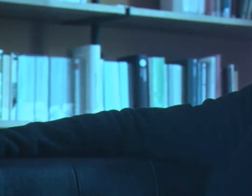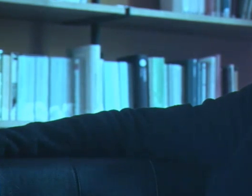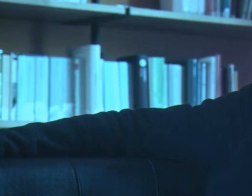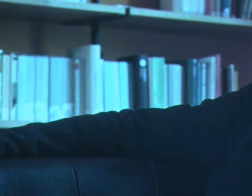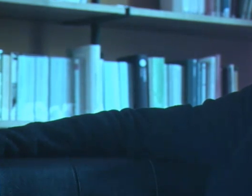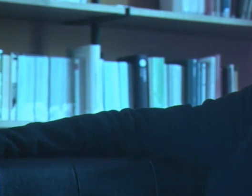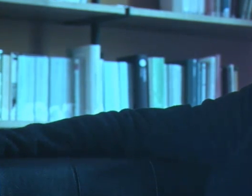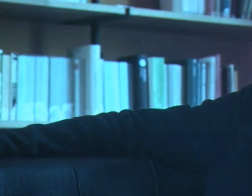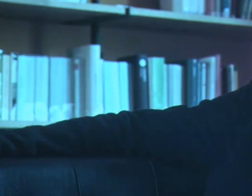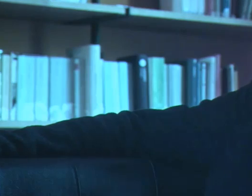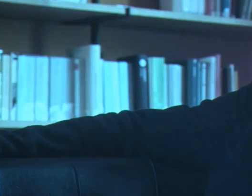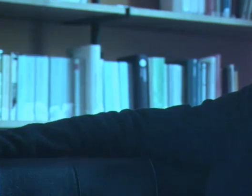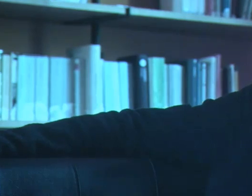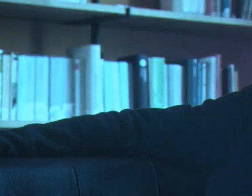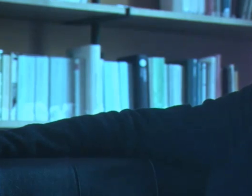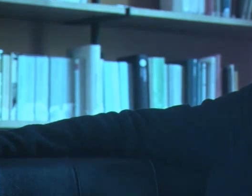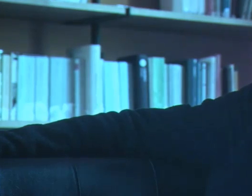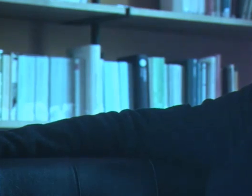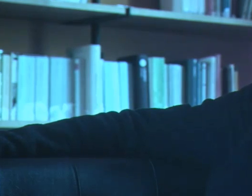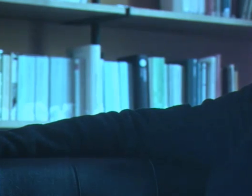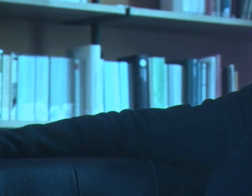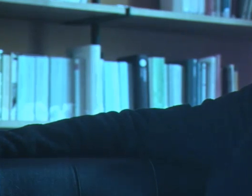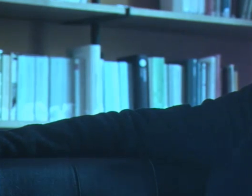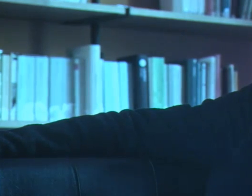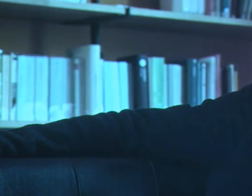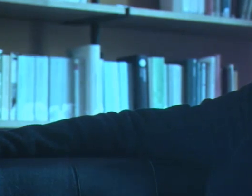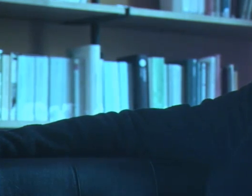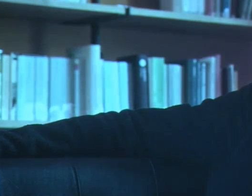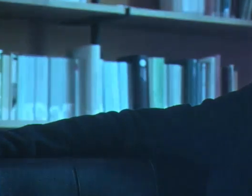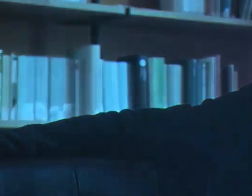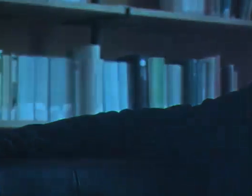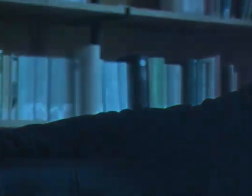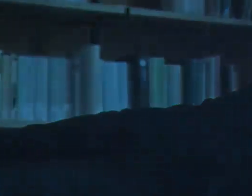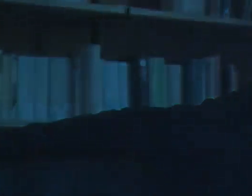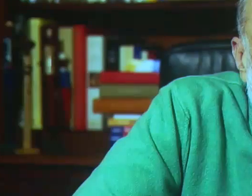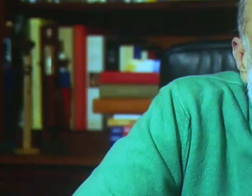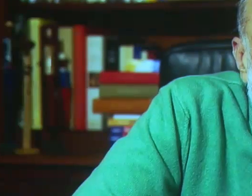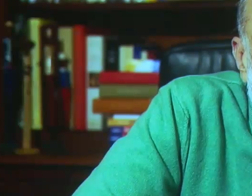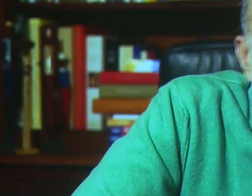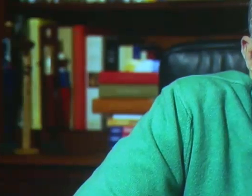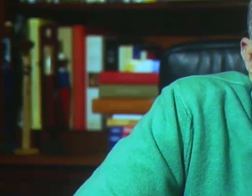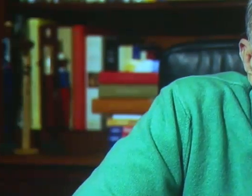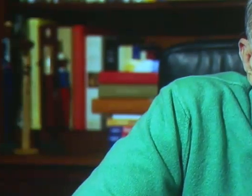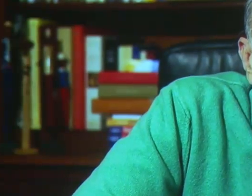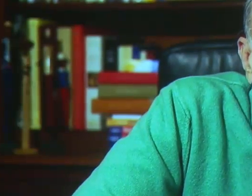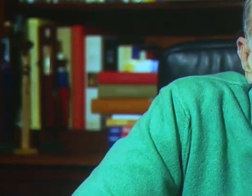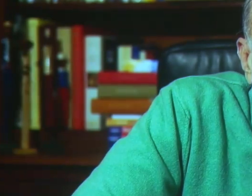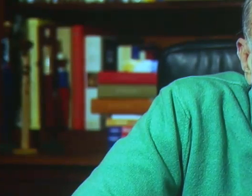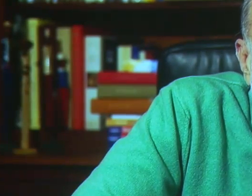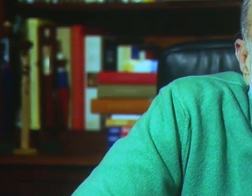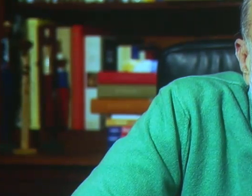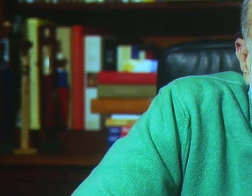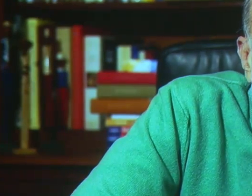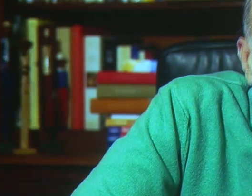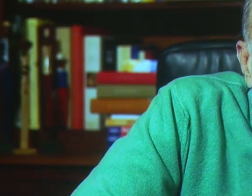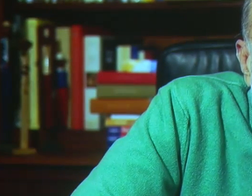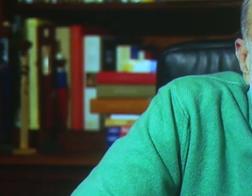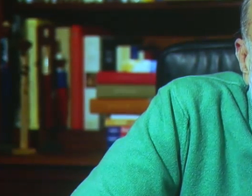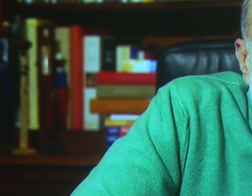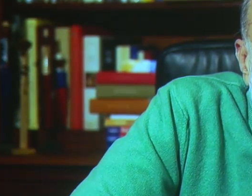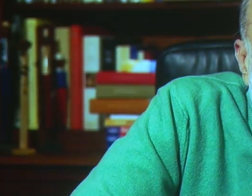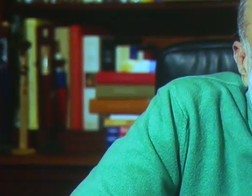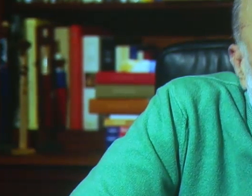a toccarsi a parlarsi questa è la maggiore sono stanzina sensibilizzare alla